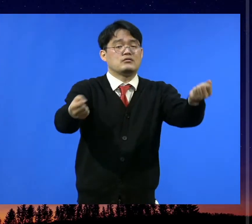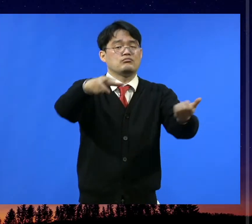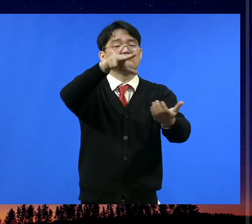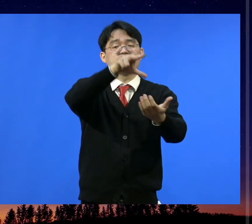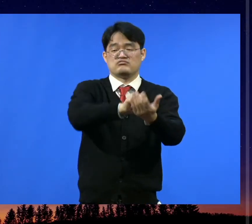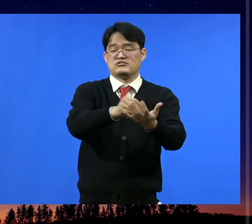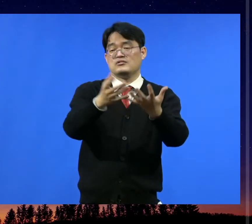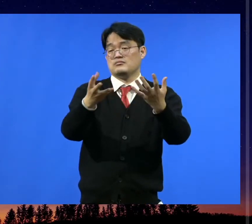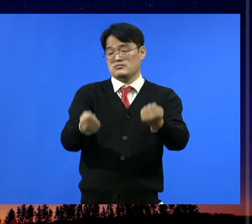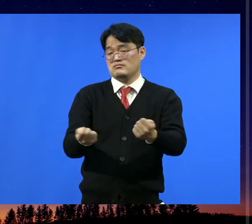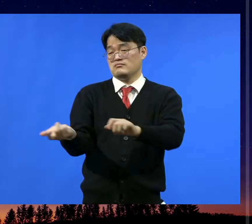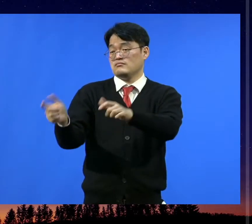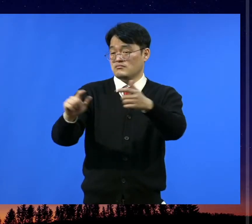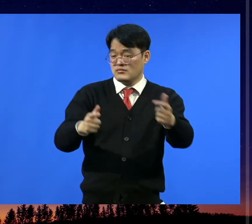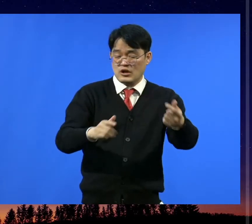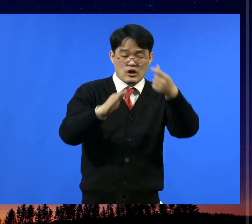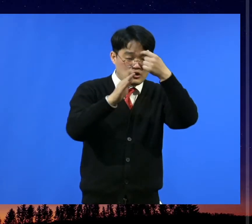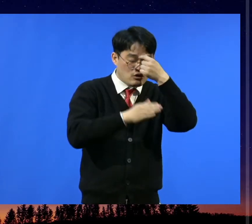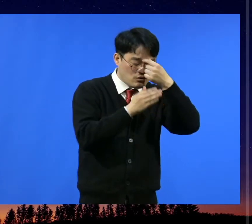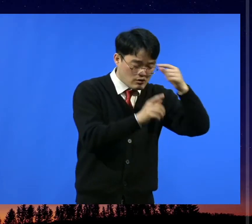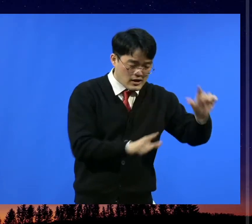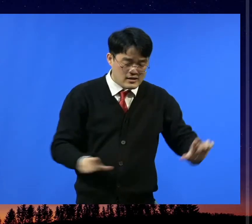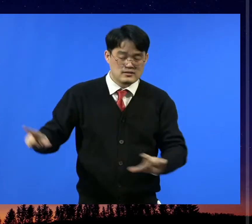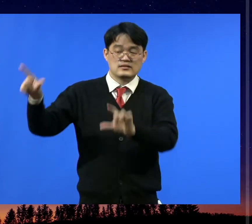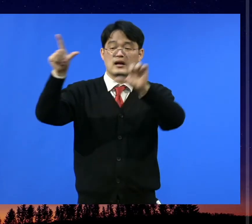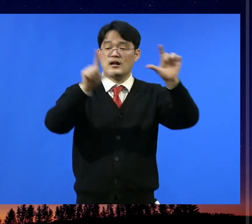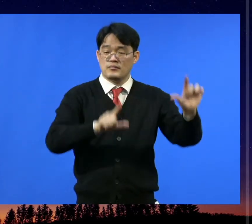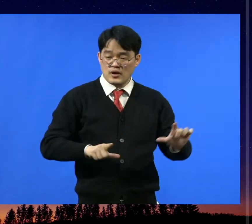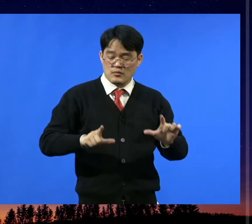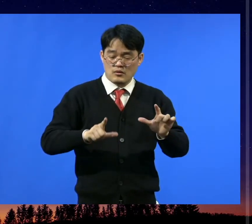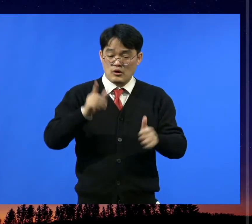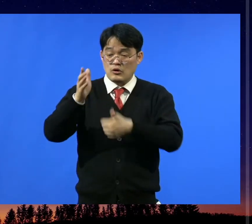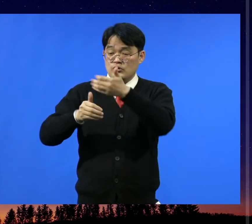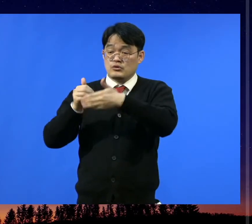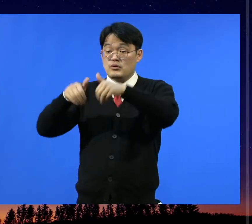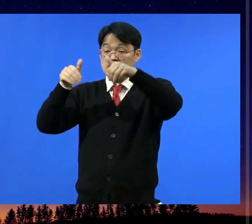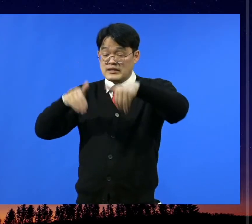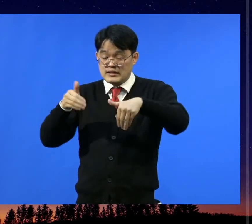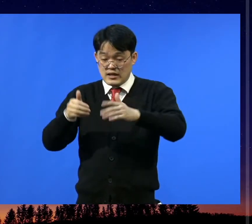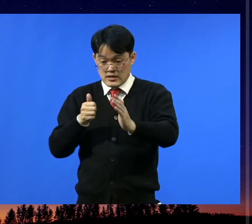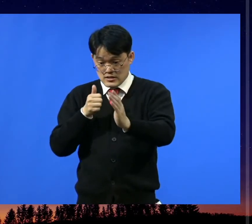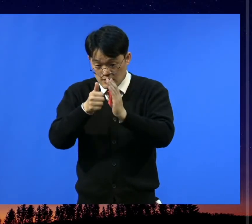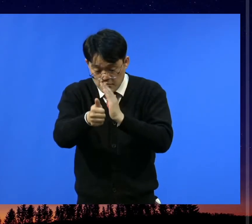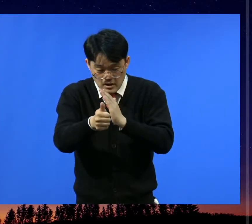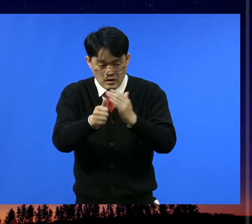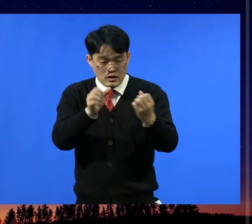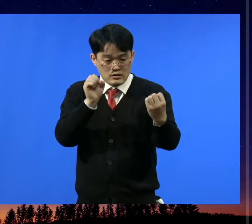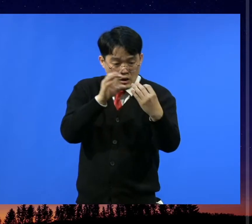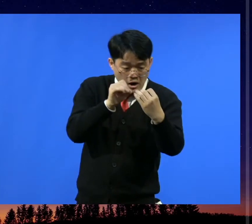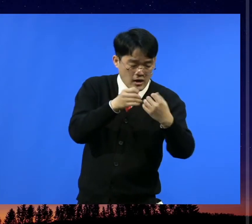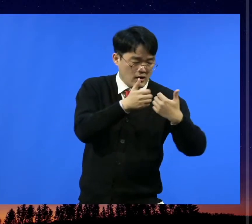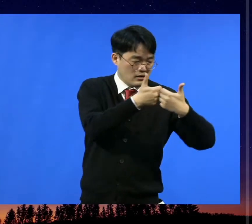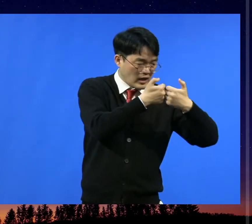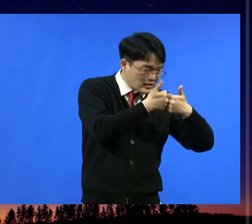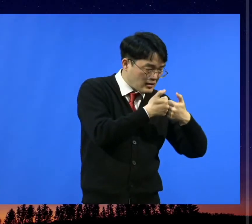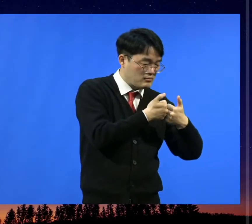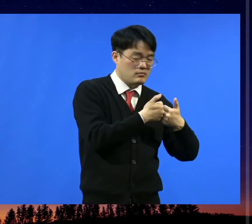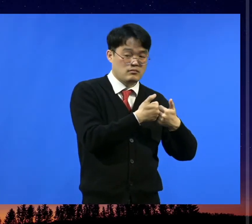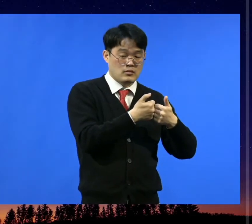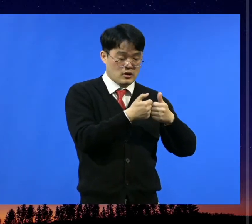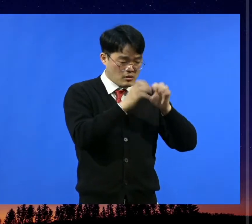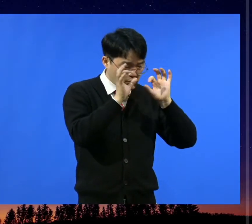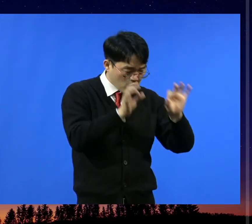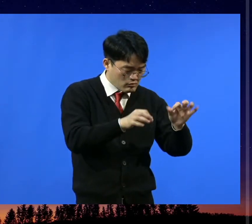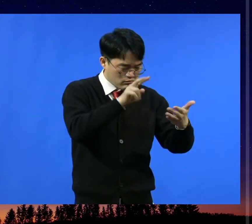우리 성도들의 그 삶의 많은 부분들, 우리 교육자들이 신방을 가서 여러 가지 이제 신방 갔다 온 기록들을 이렇게 제가